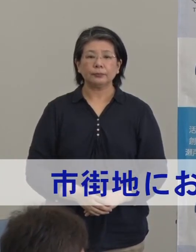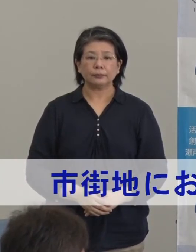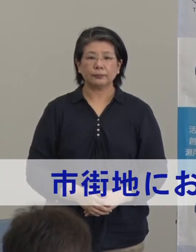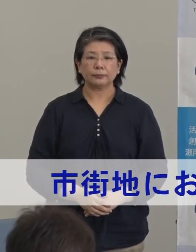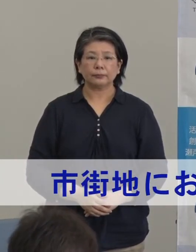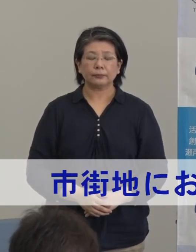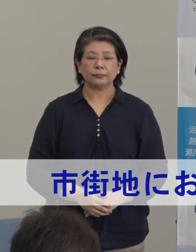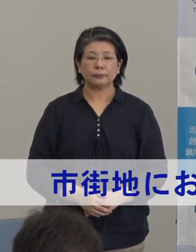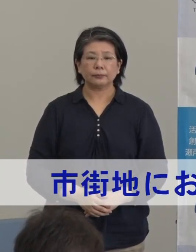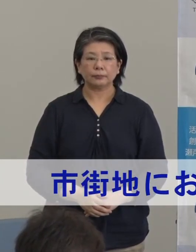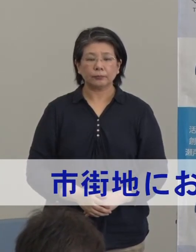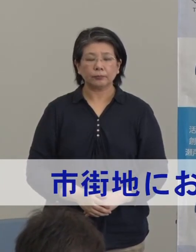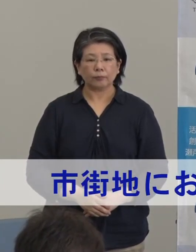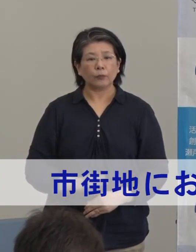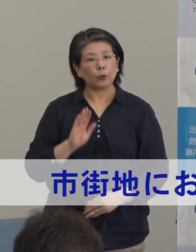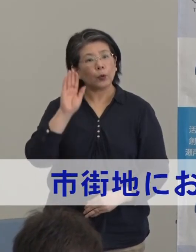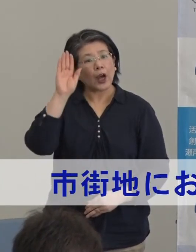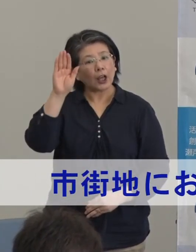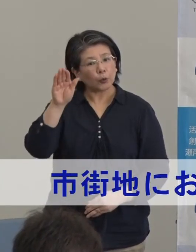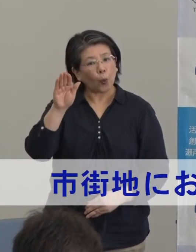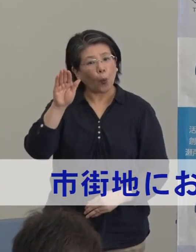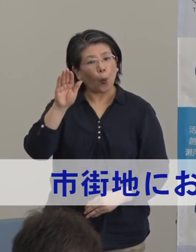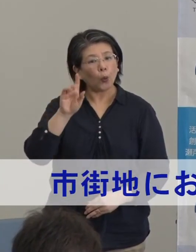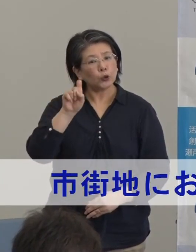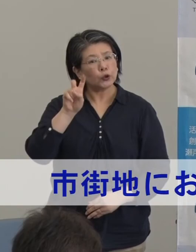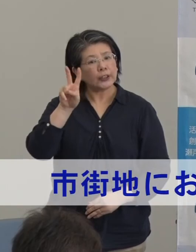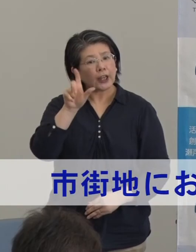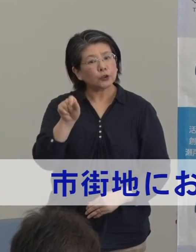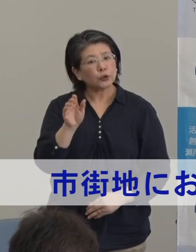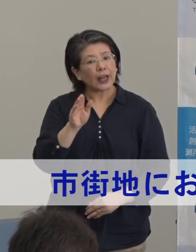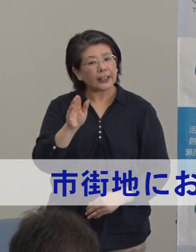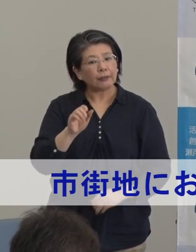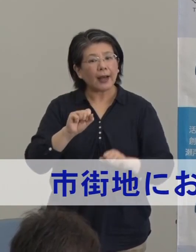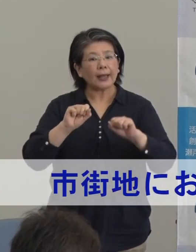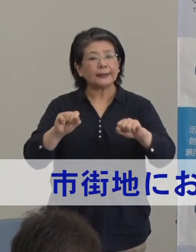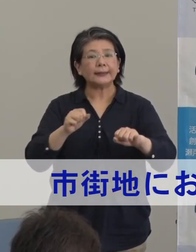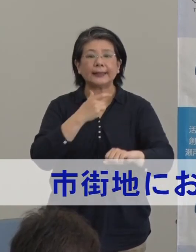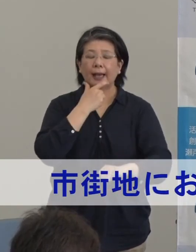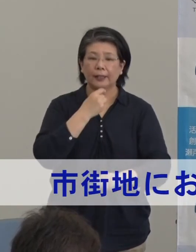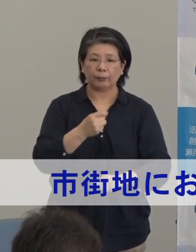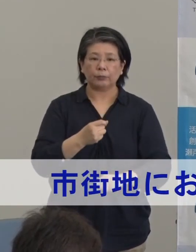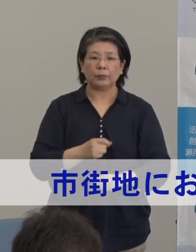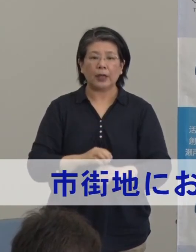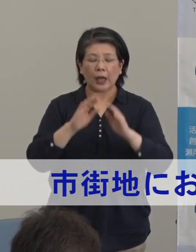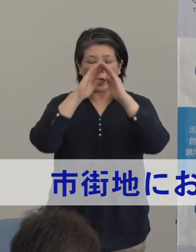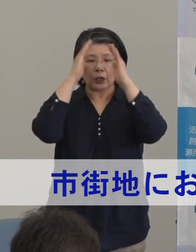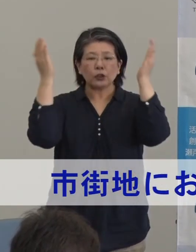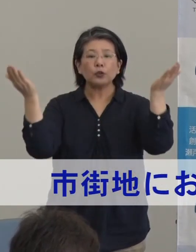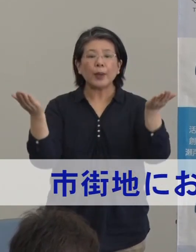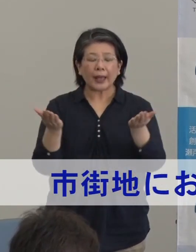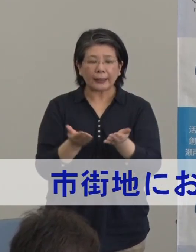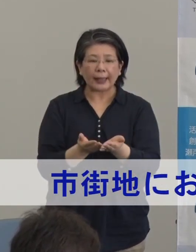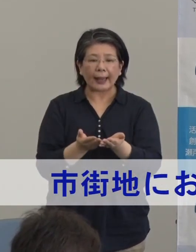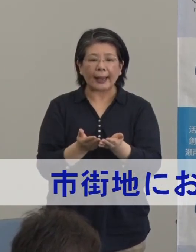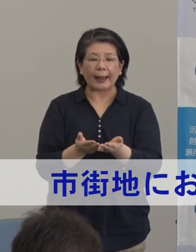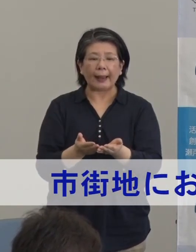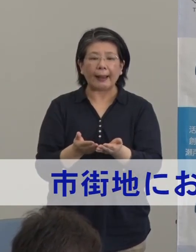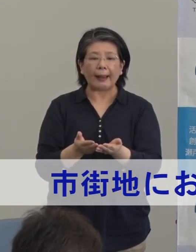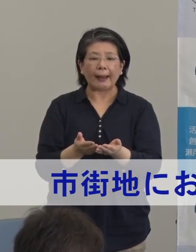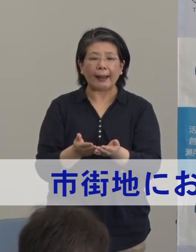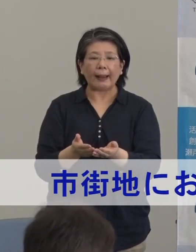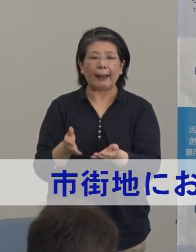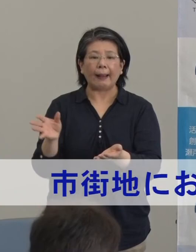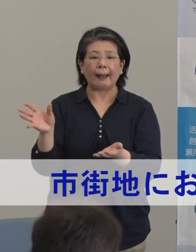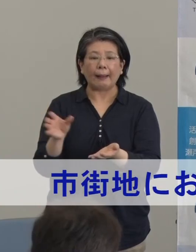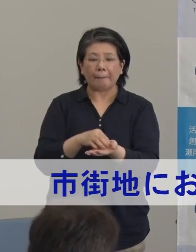やっていきたいというふうに思っているところでございます。まあ、全部閉めるべきじゃないかという意見もございますが、まあ、どうしても屋外し